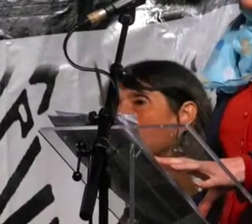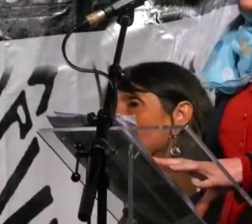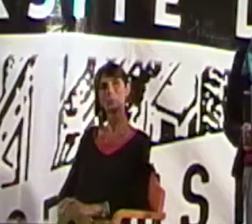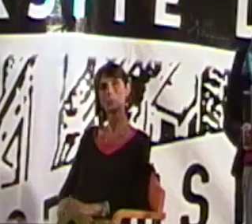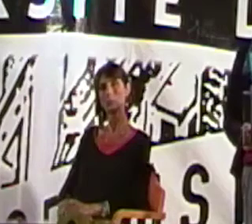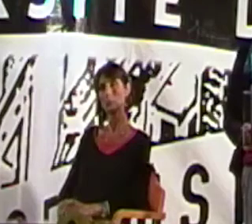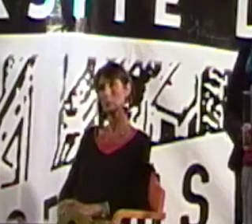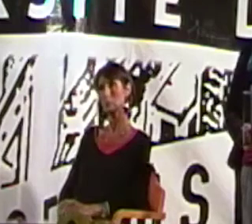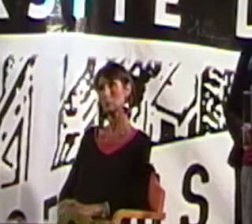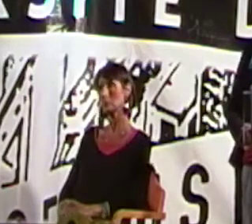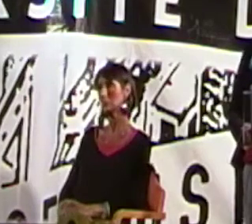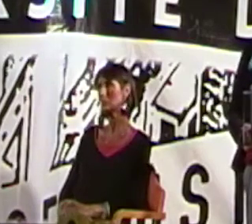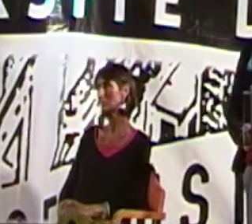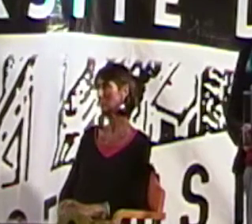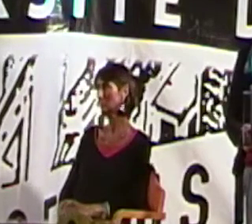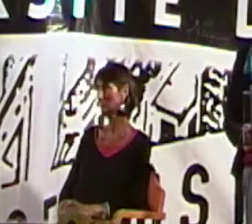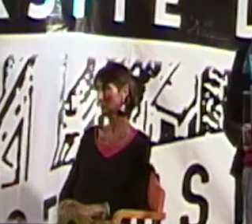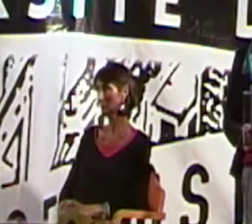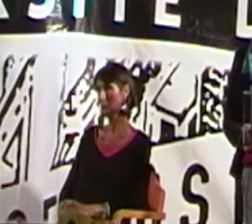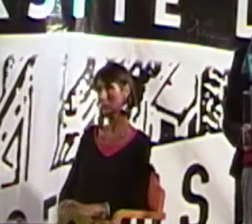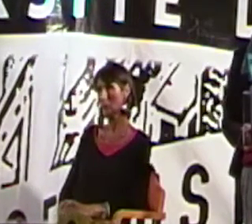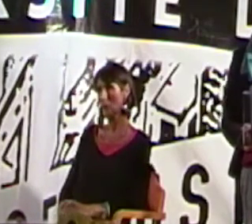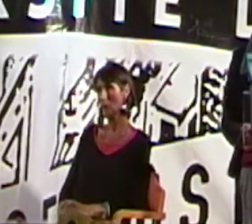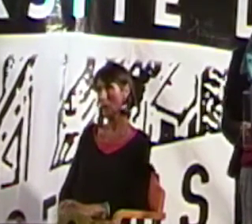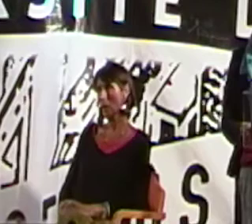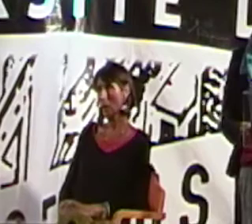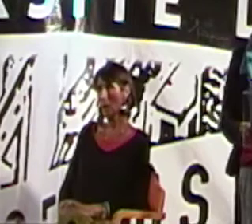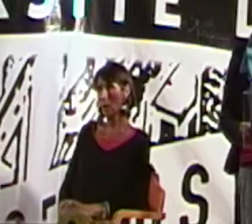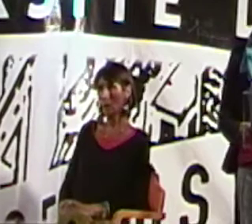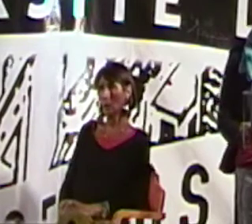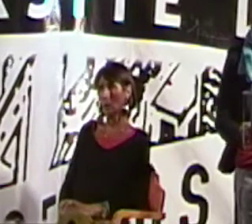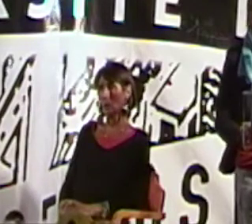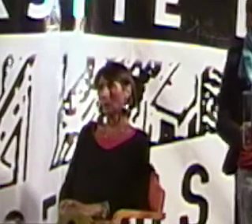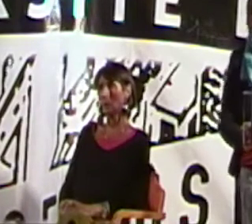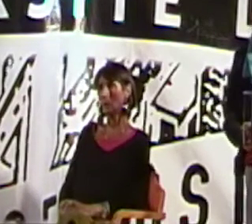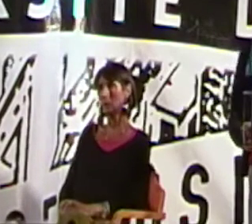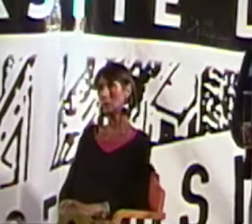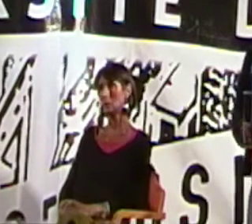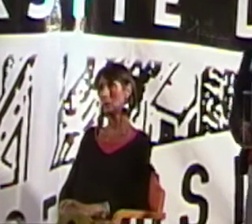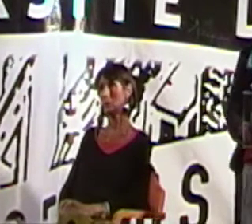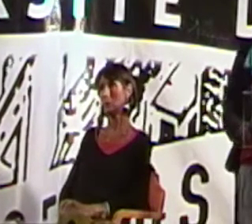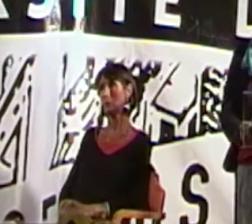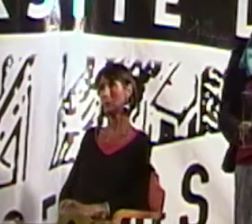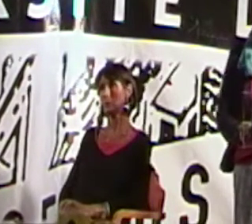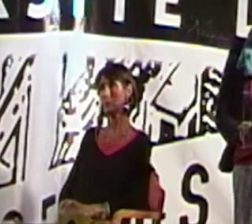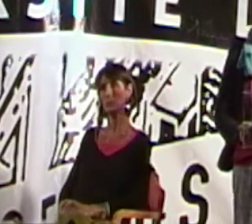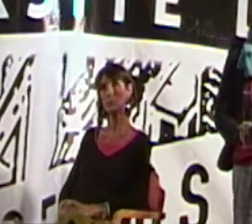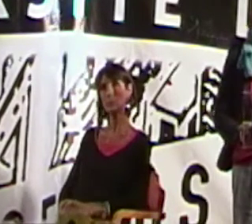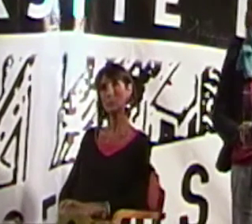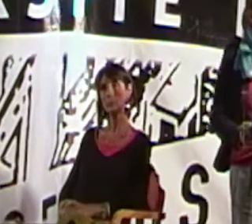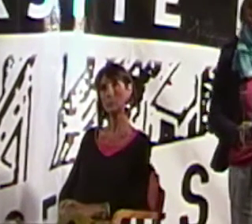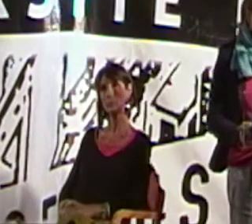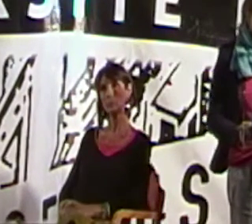gens-là. Quelle indécence encore qu'en France, on entende parler de surproduction de viande, de lait, de fruits et légumes, quand